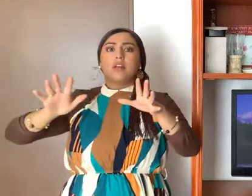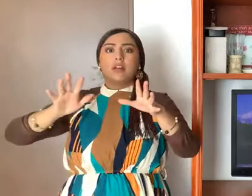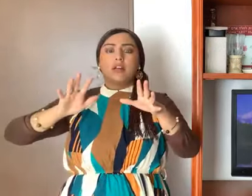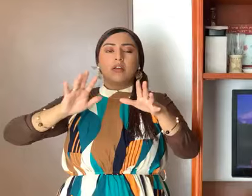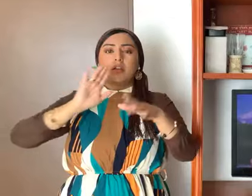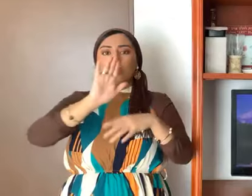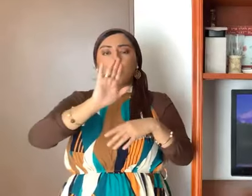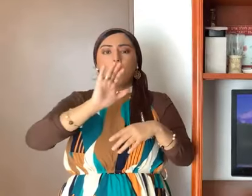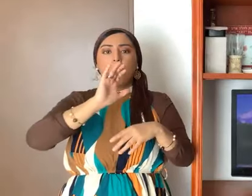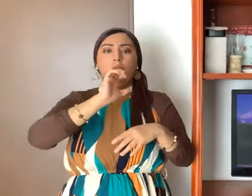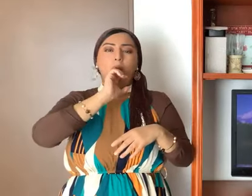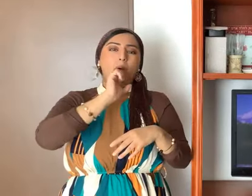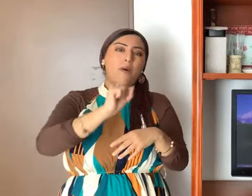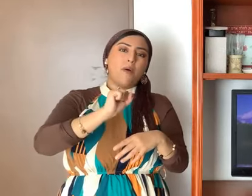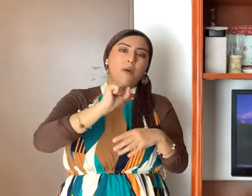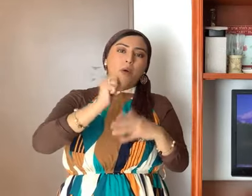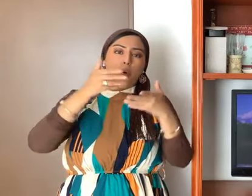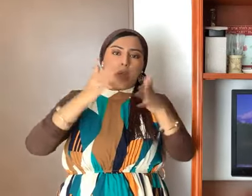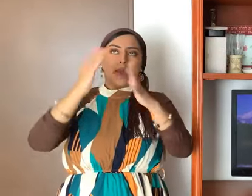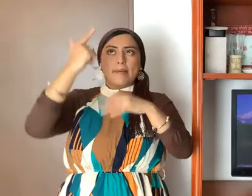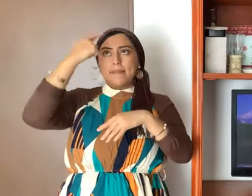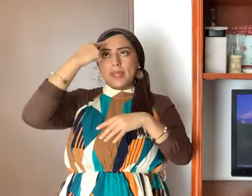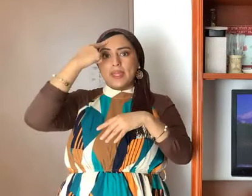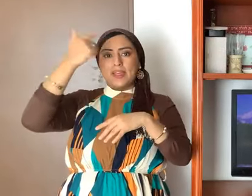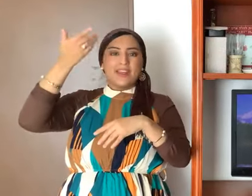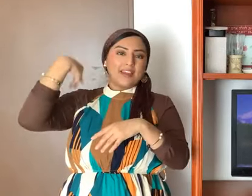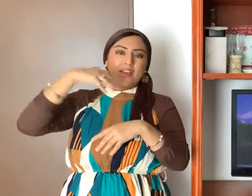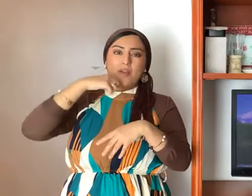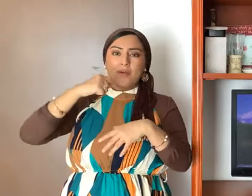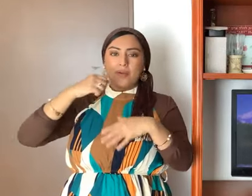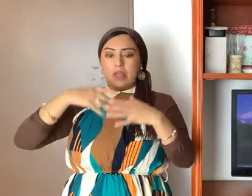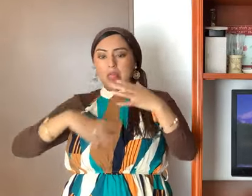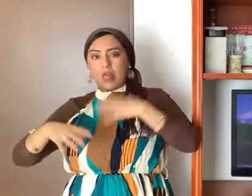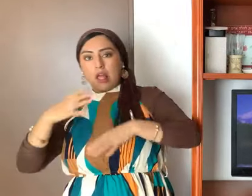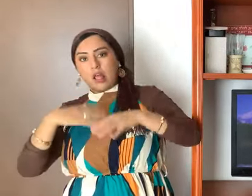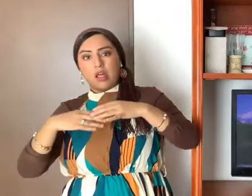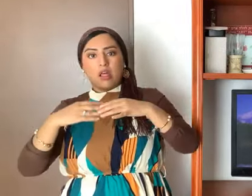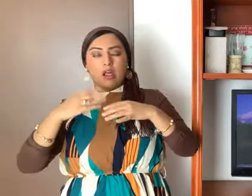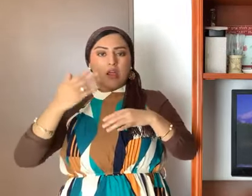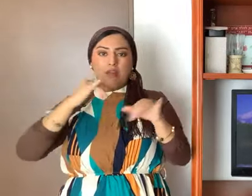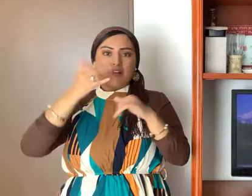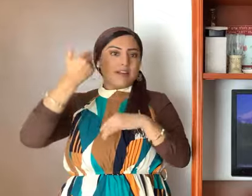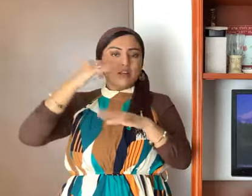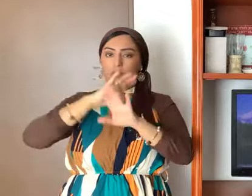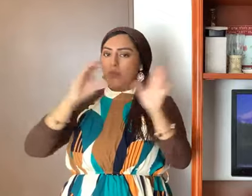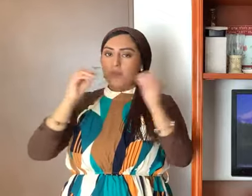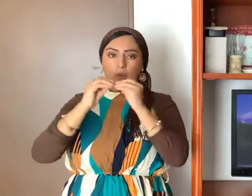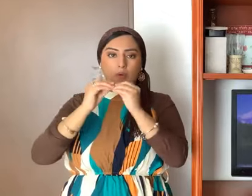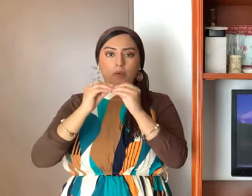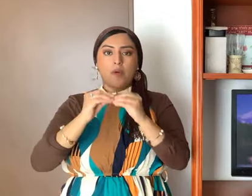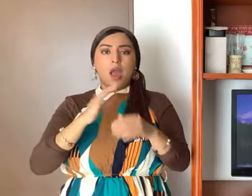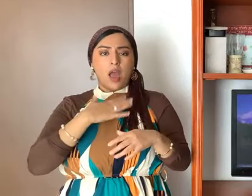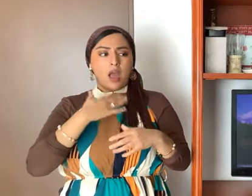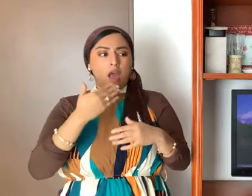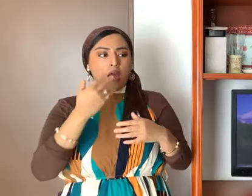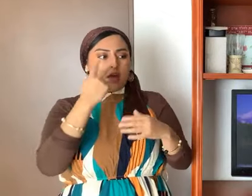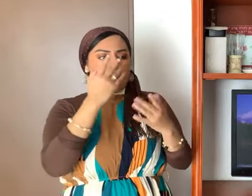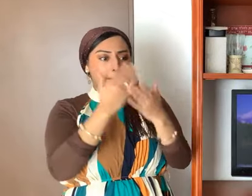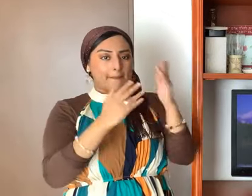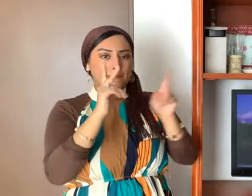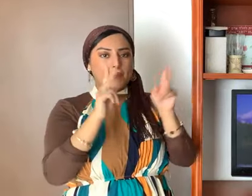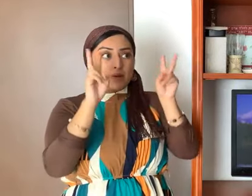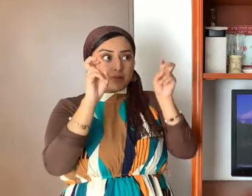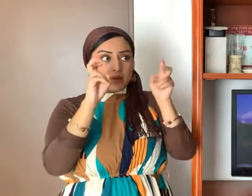esa forma de hablar, de pensar, esa forma de vestir, o sigues igual? Yo he sabido de personas que se